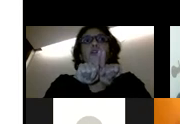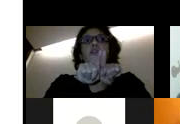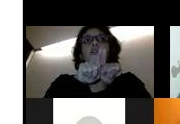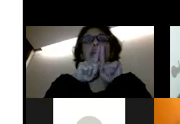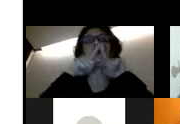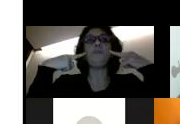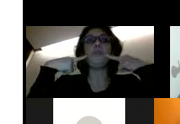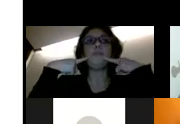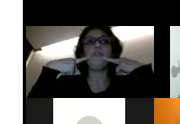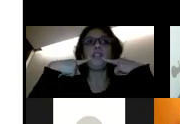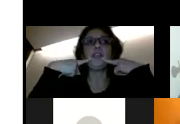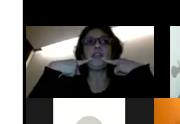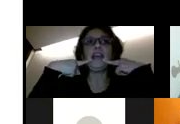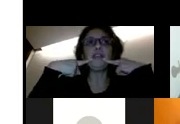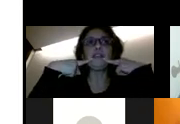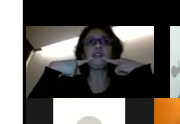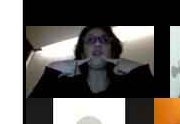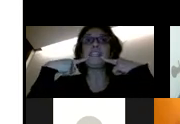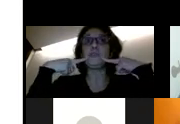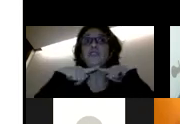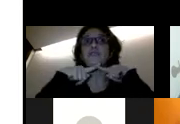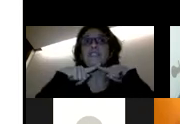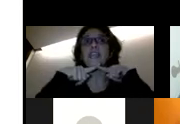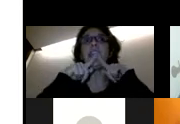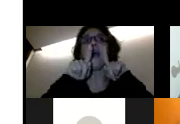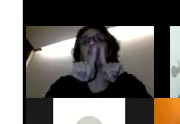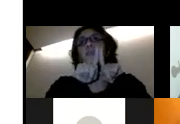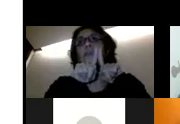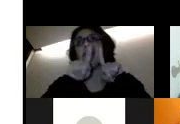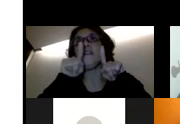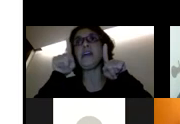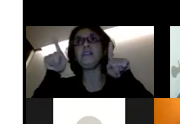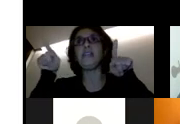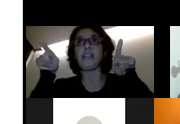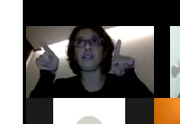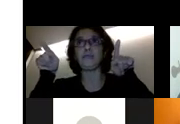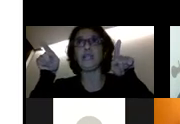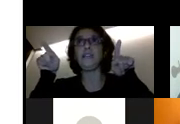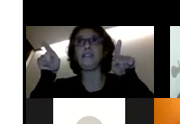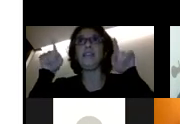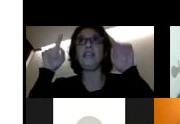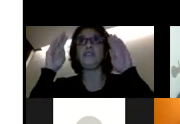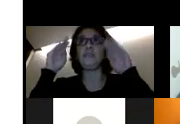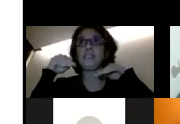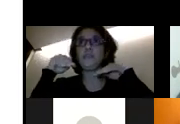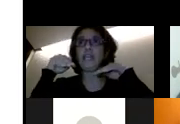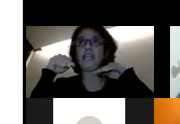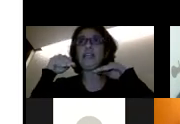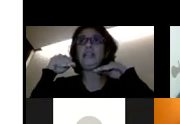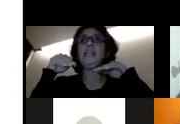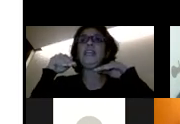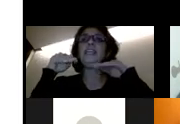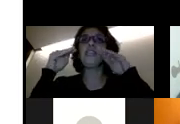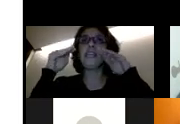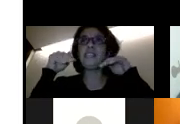ojos o el tipo de movimiento de labios o la expresión facial acompañaba la cláusula en forma de